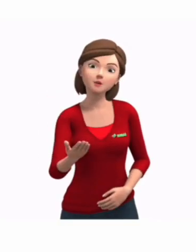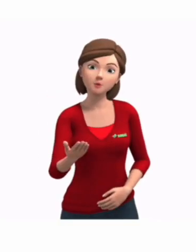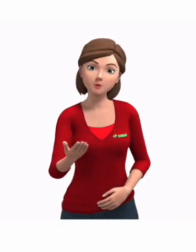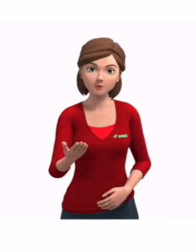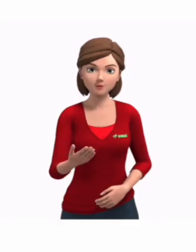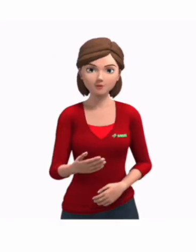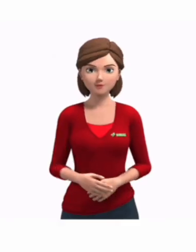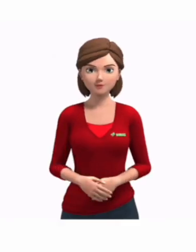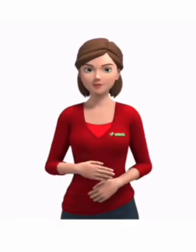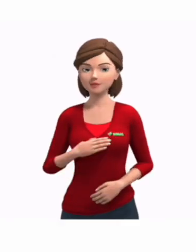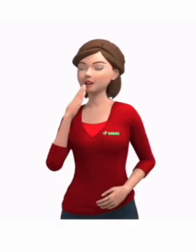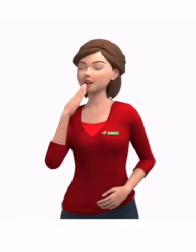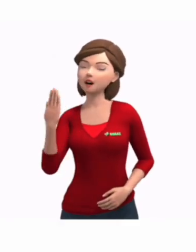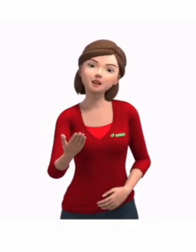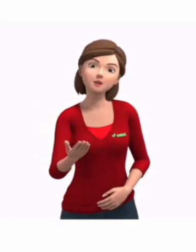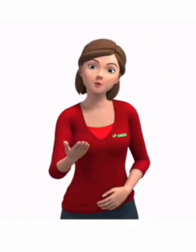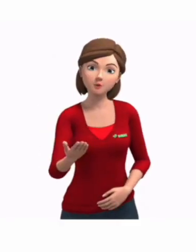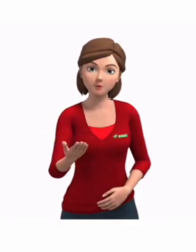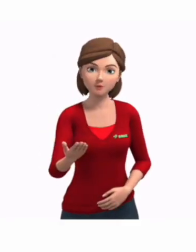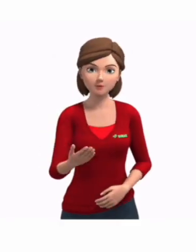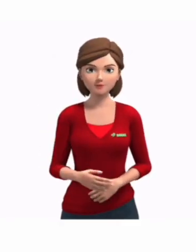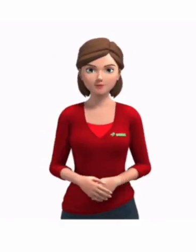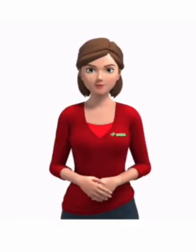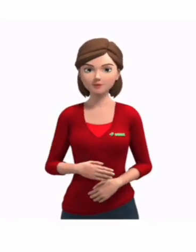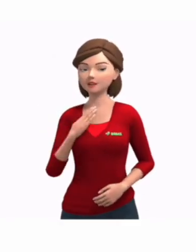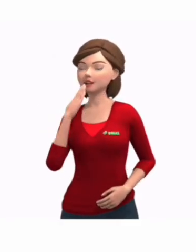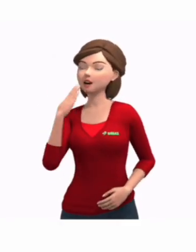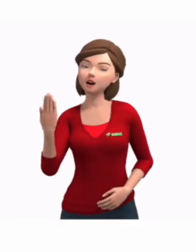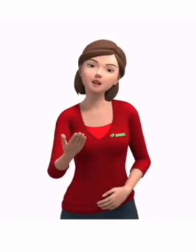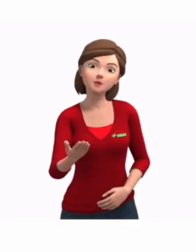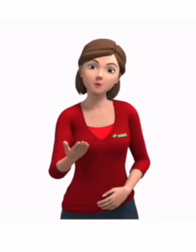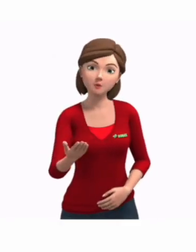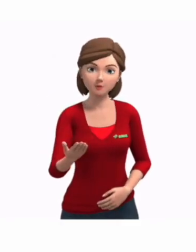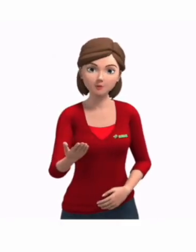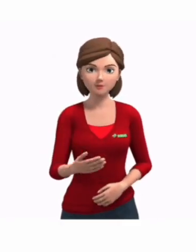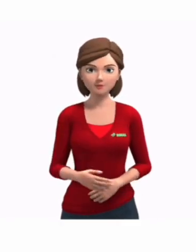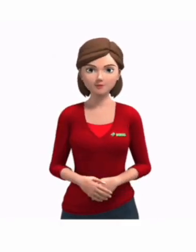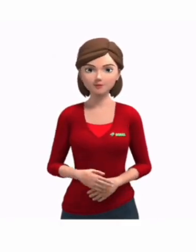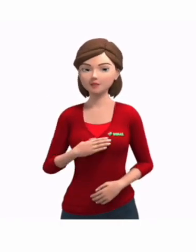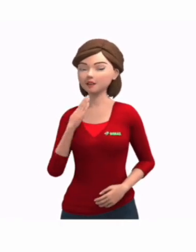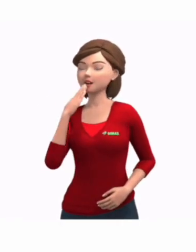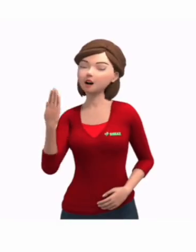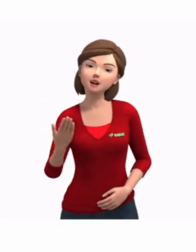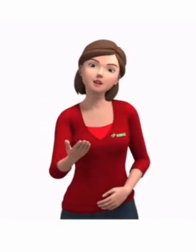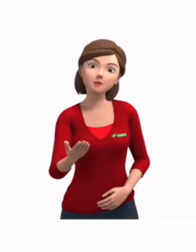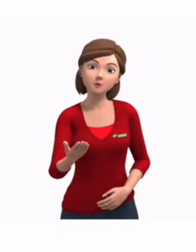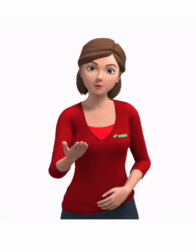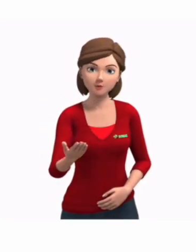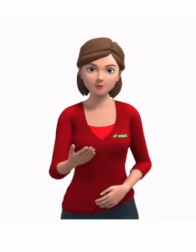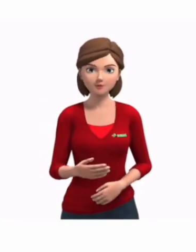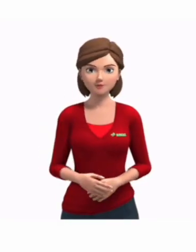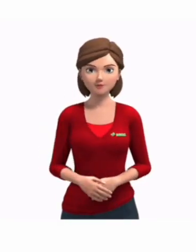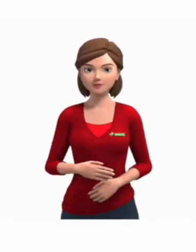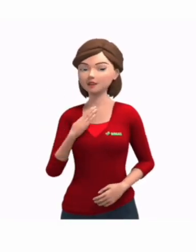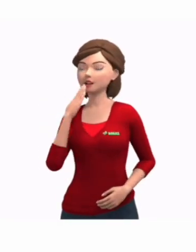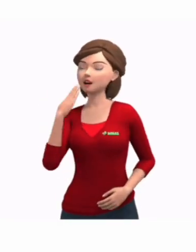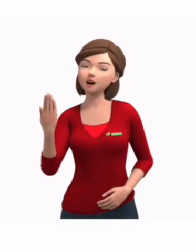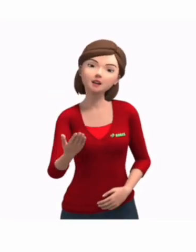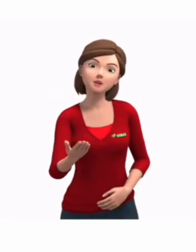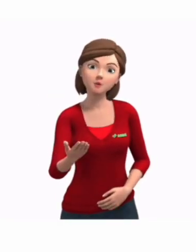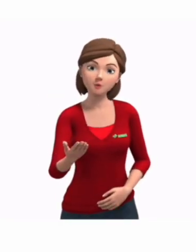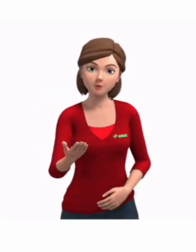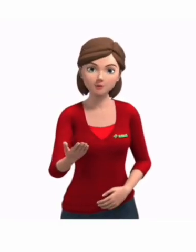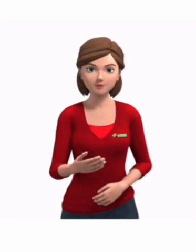du NLP, mais pour la langue des signes, en fait, non? Oui. Est-ce que ça existe des LLM de langue des signes ou pas? C'est